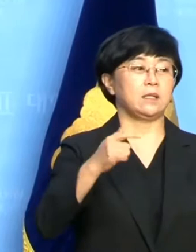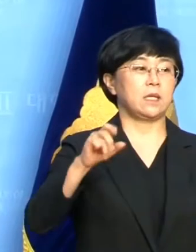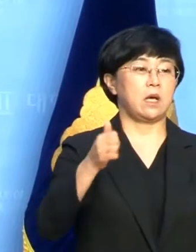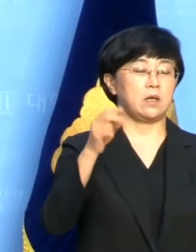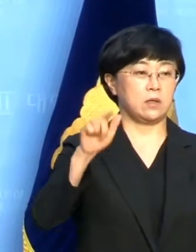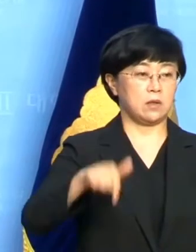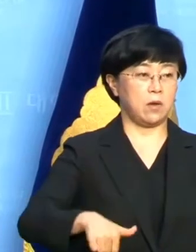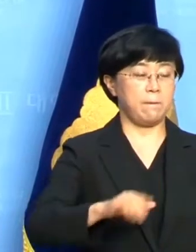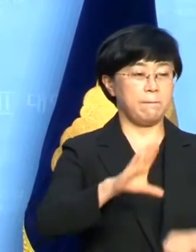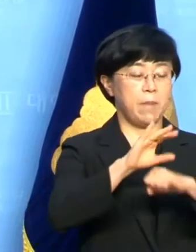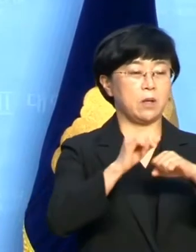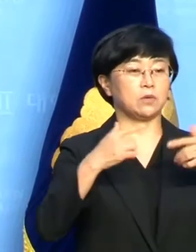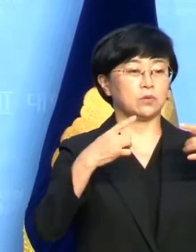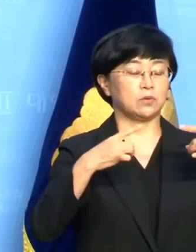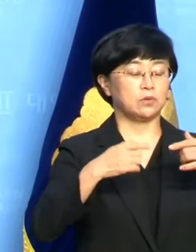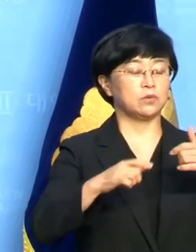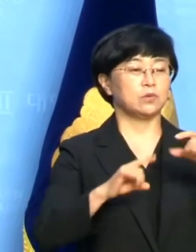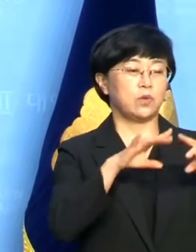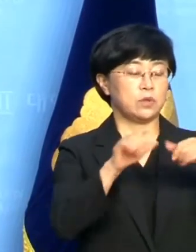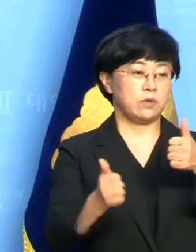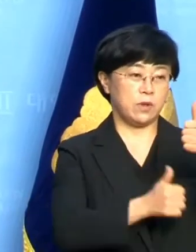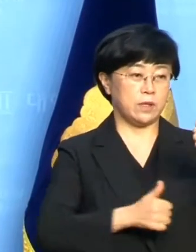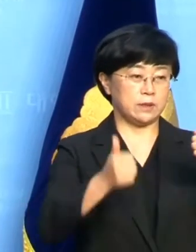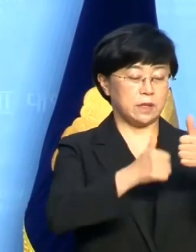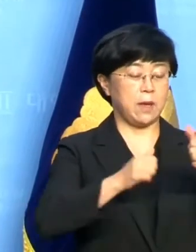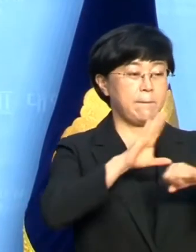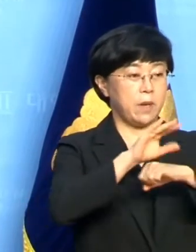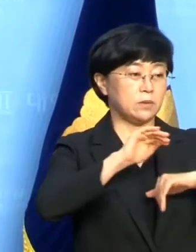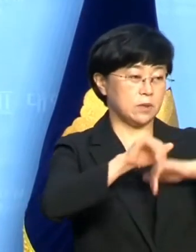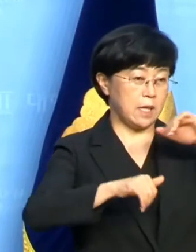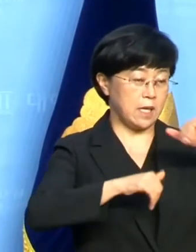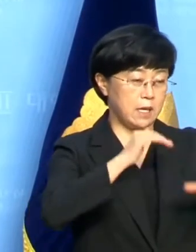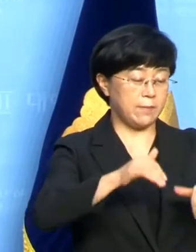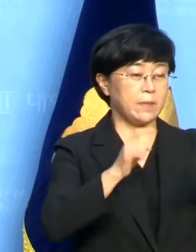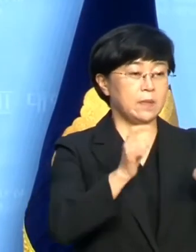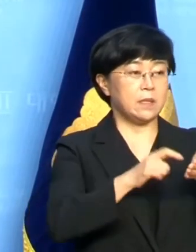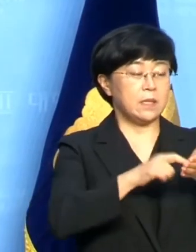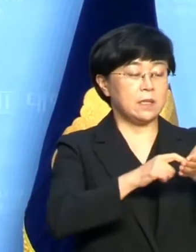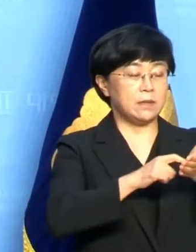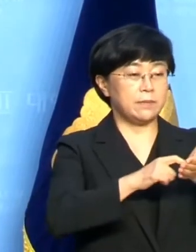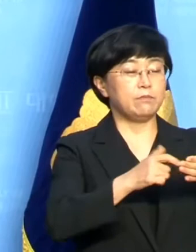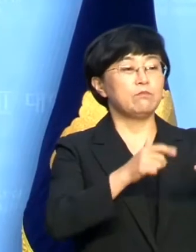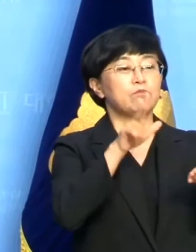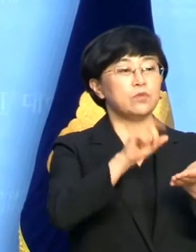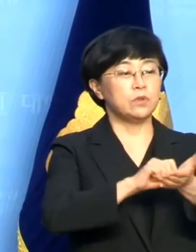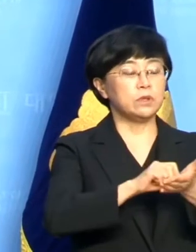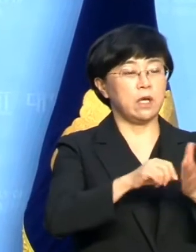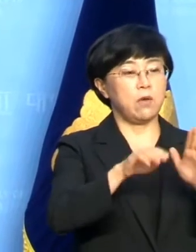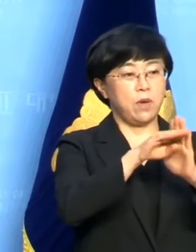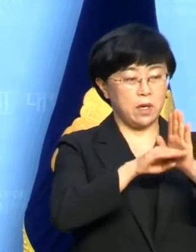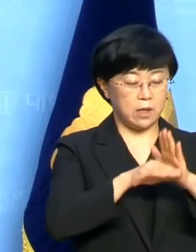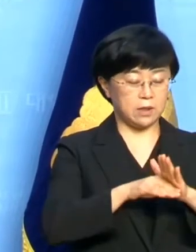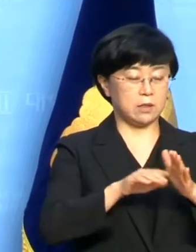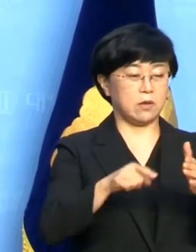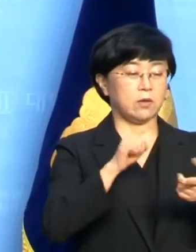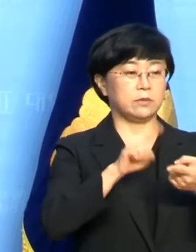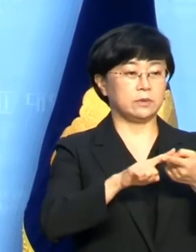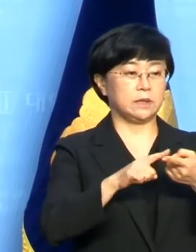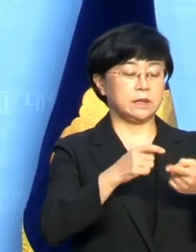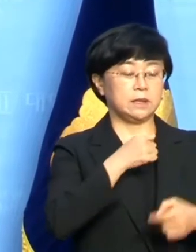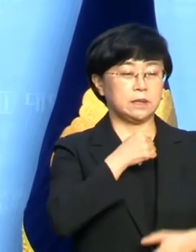방송통신위원장 은 방송 개입 관련 긴급 현안 이를 이해하는 것에 대해서 기자회견을 하겠습니다